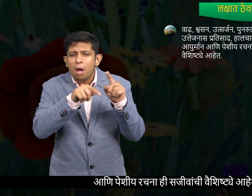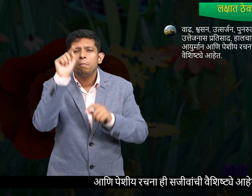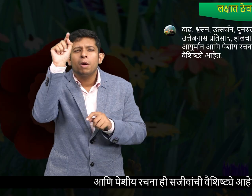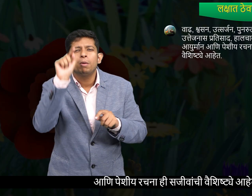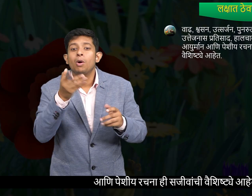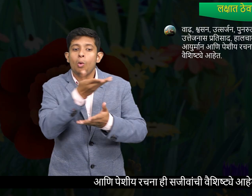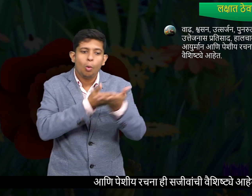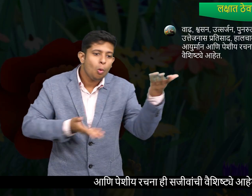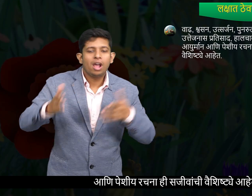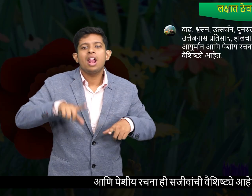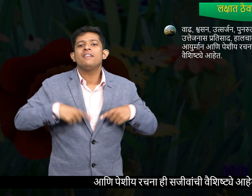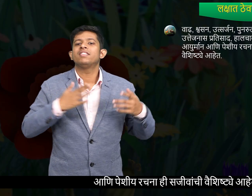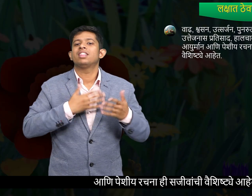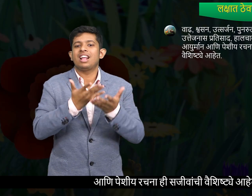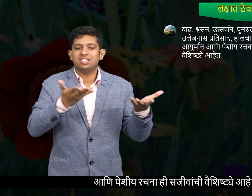आहेत.